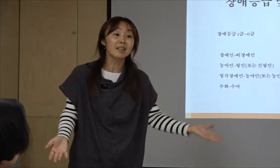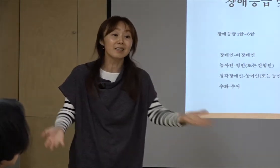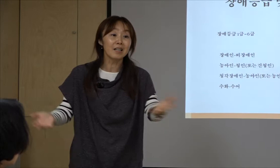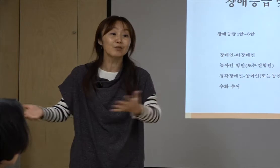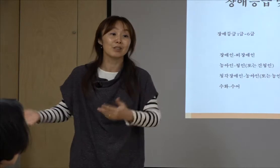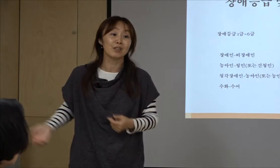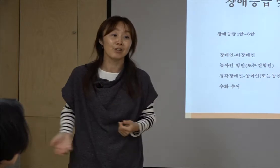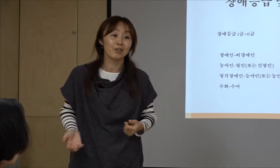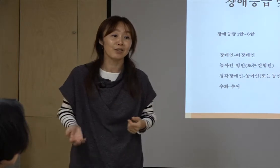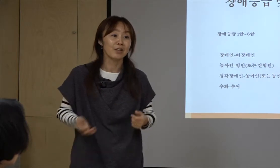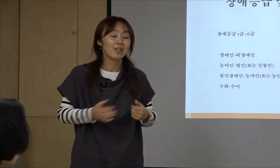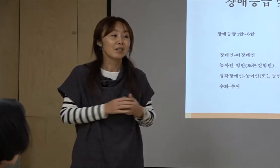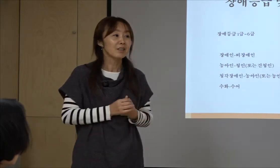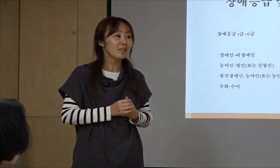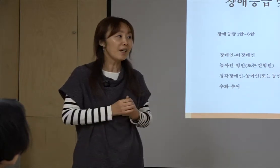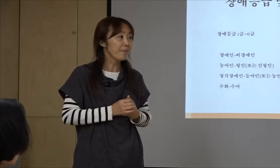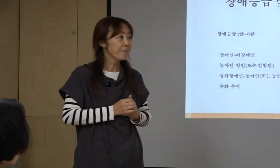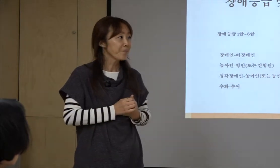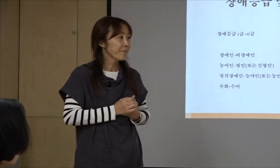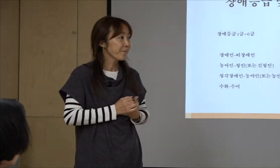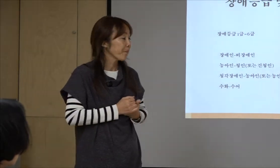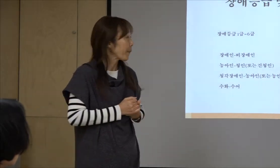일상생활은 할 수 있어요. 근데